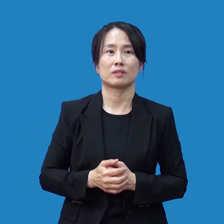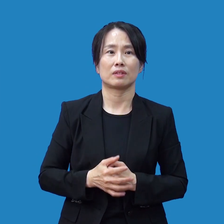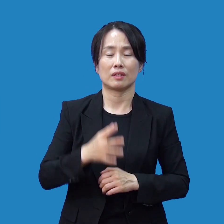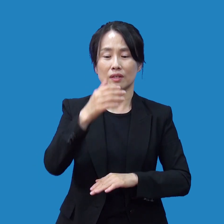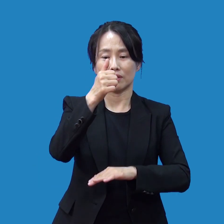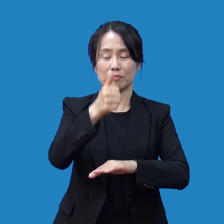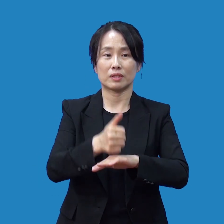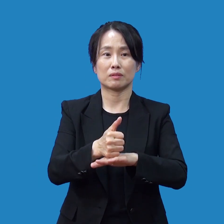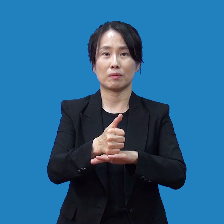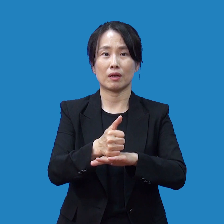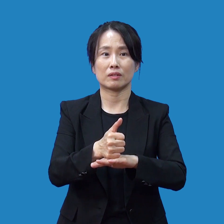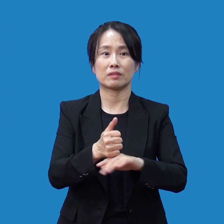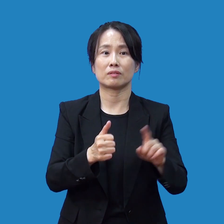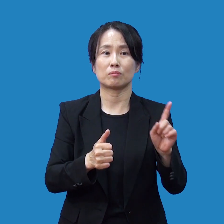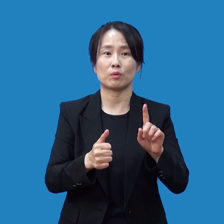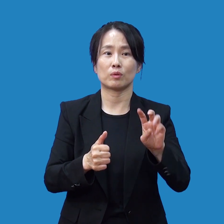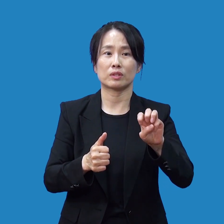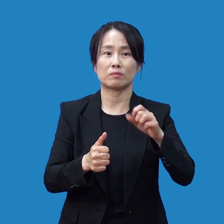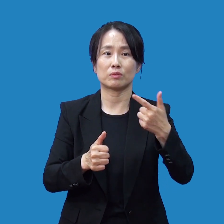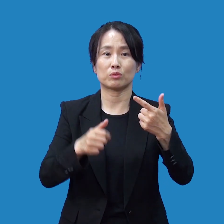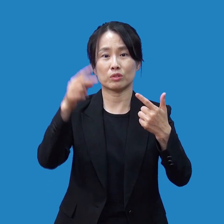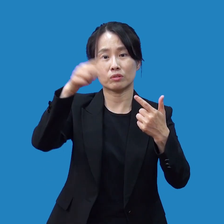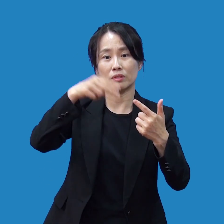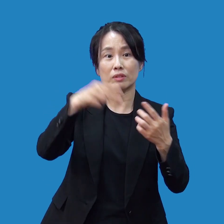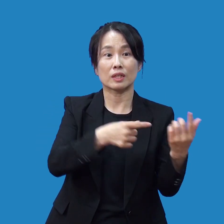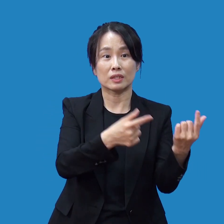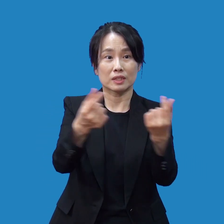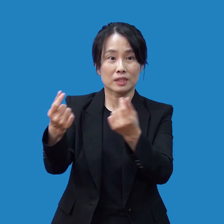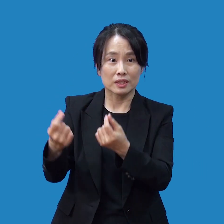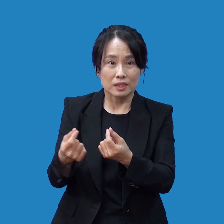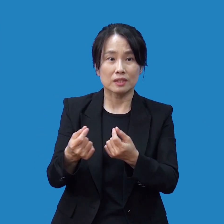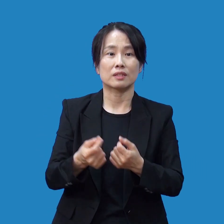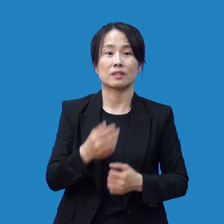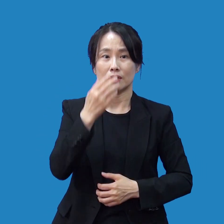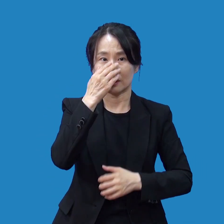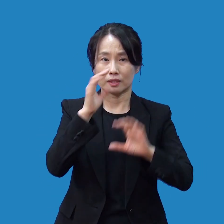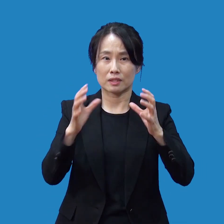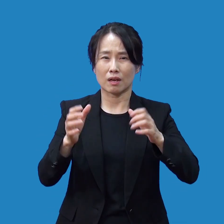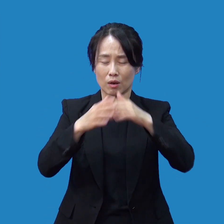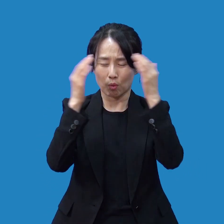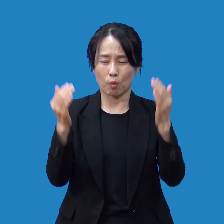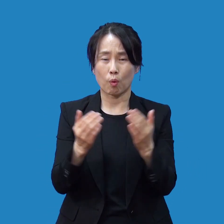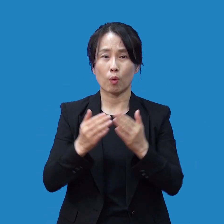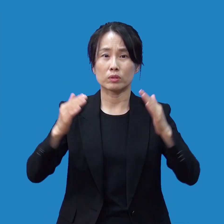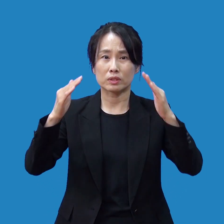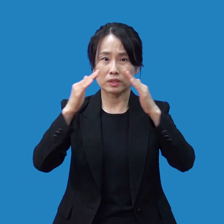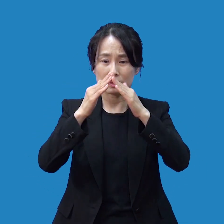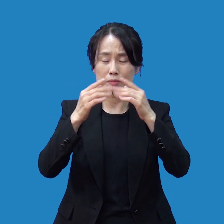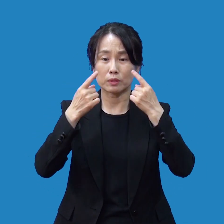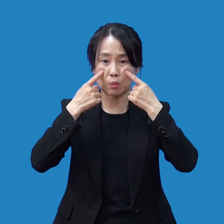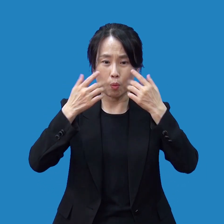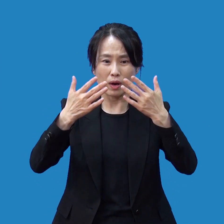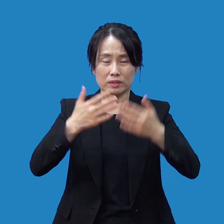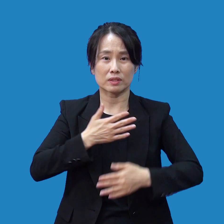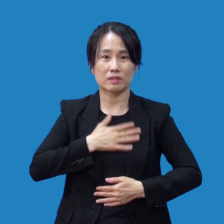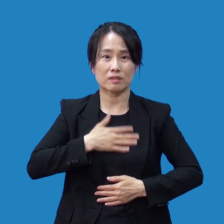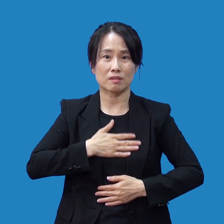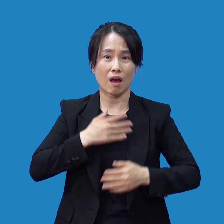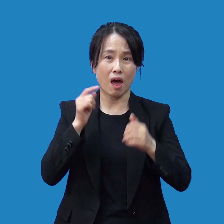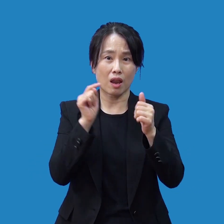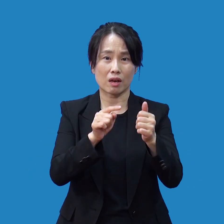결론이 36절인데요. 같이 한번 읽어보겠습니다. 그런즉 이스라엘 온 집은 확실히